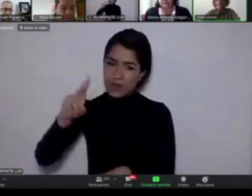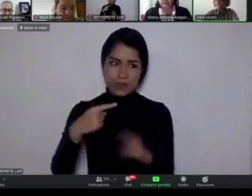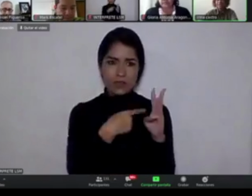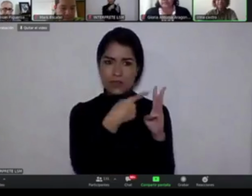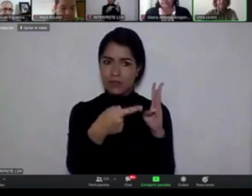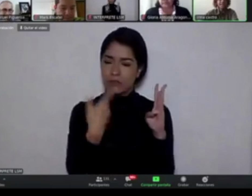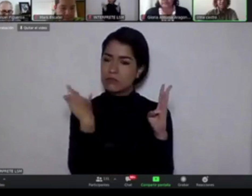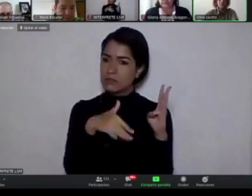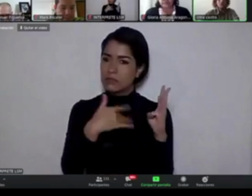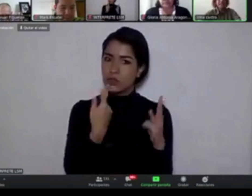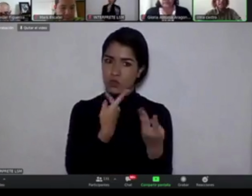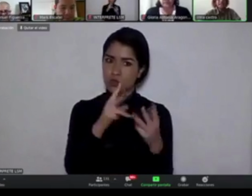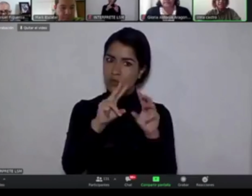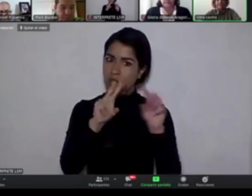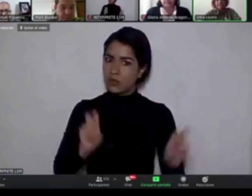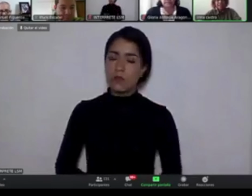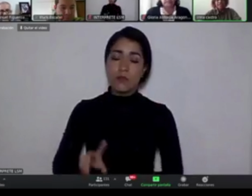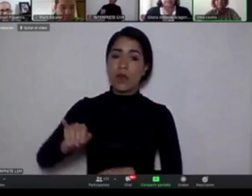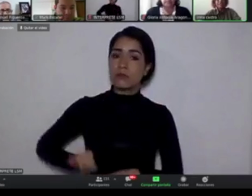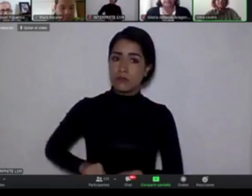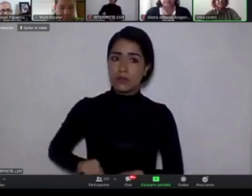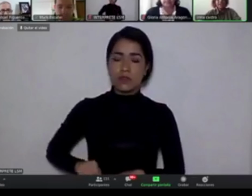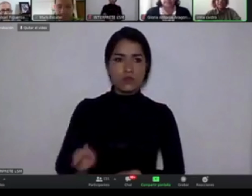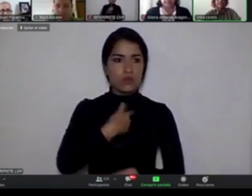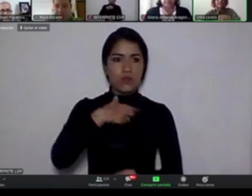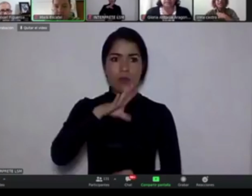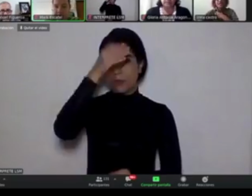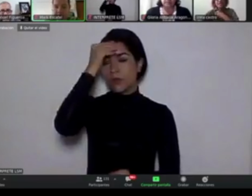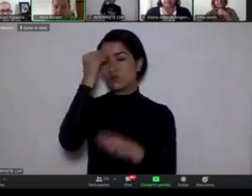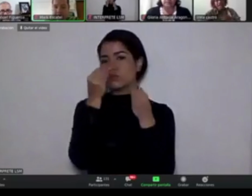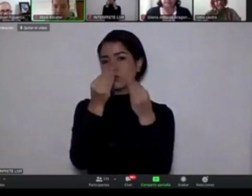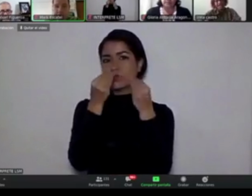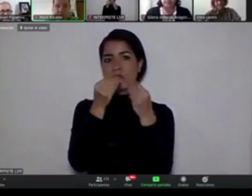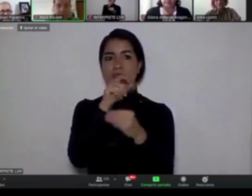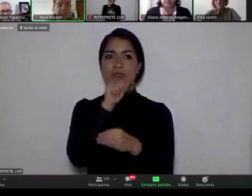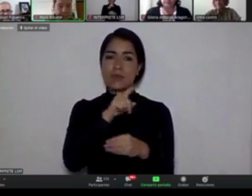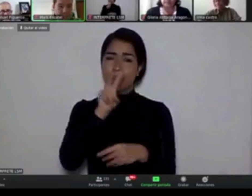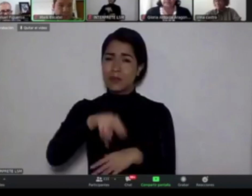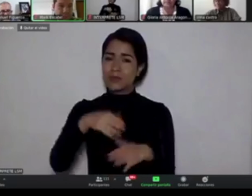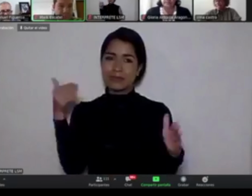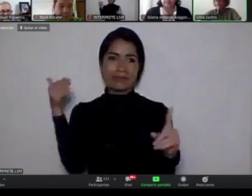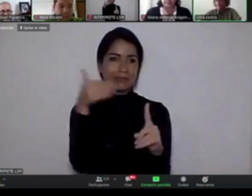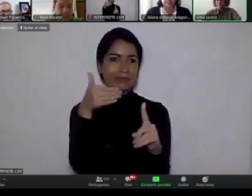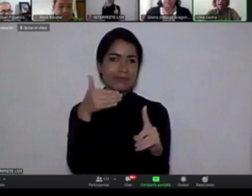interesante nos deja grandes aprendizajes y grandes retos también